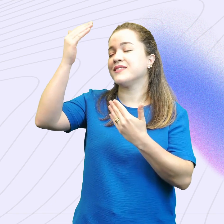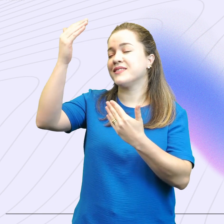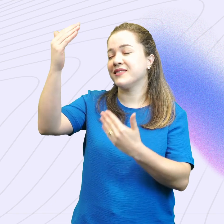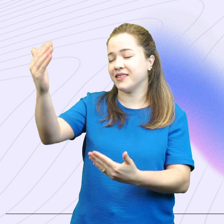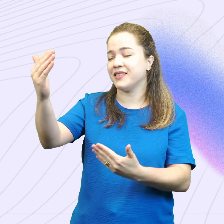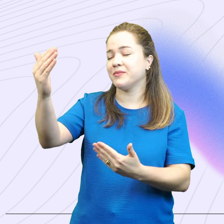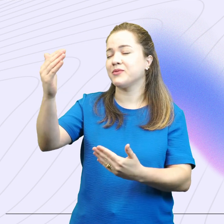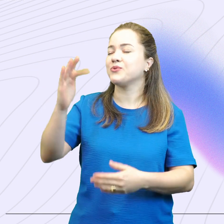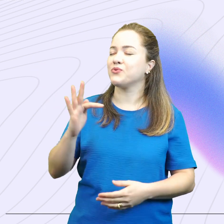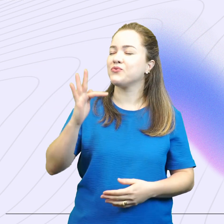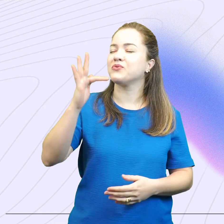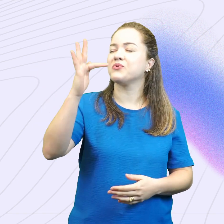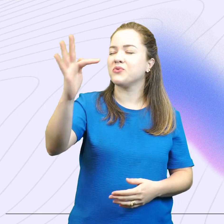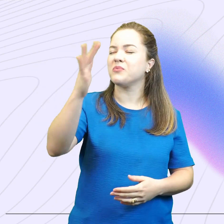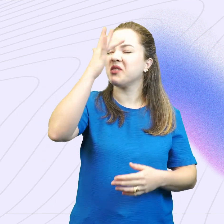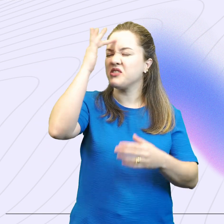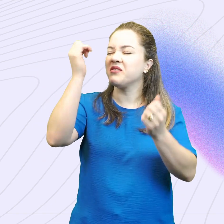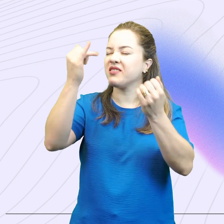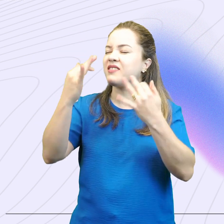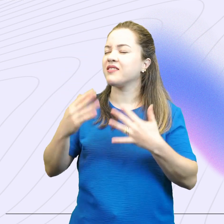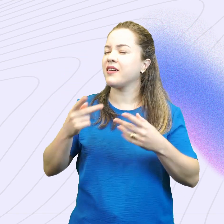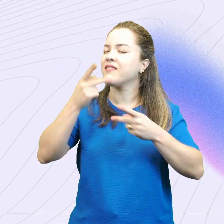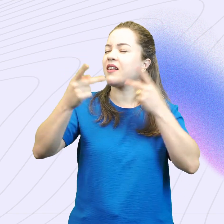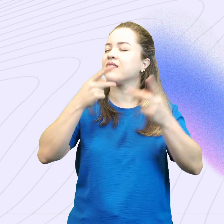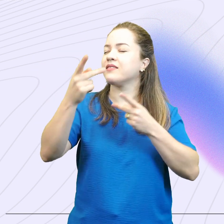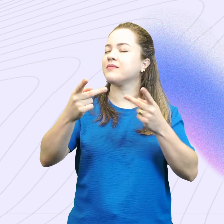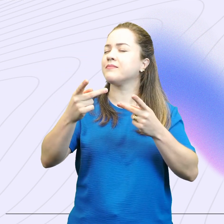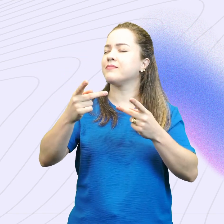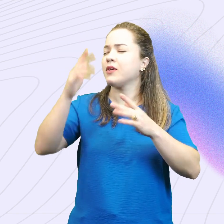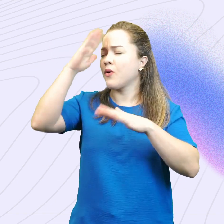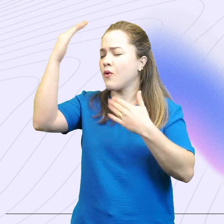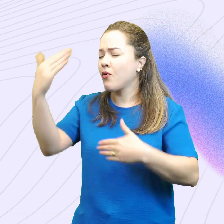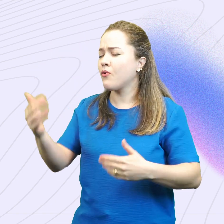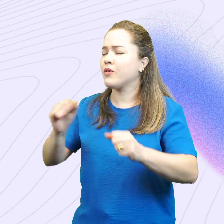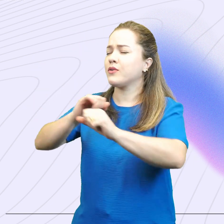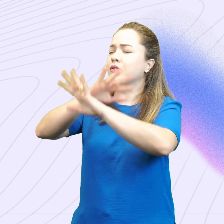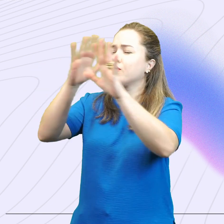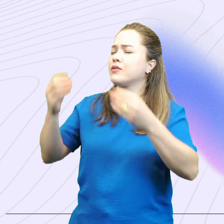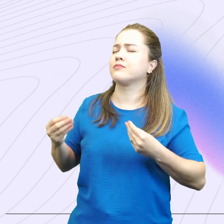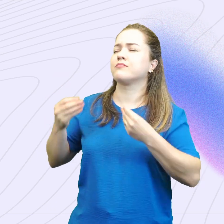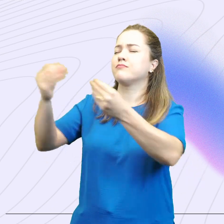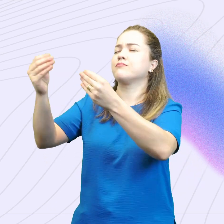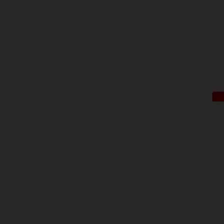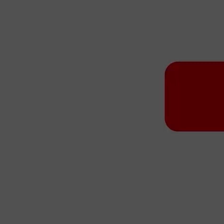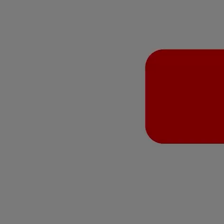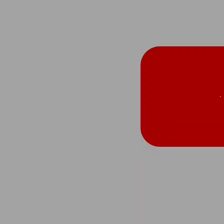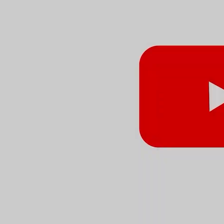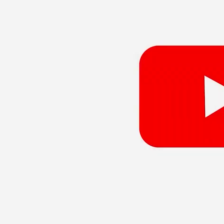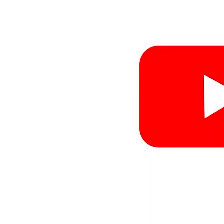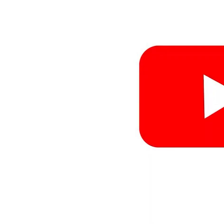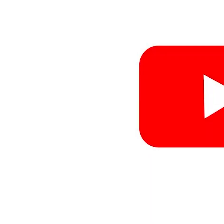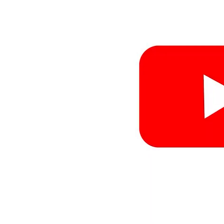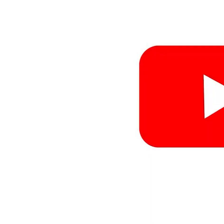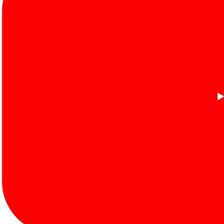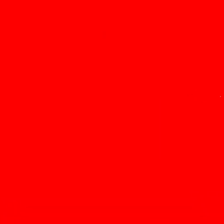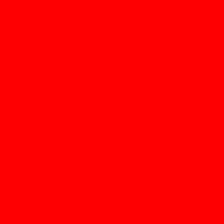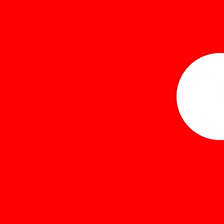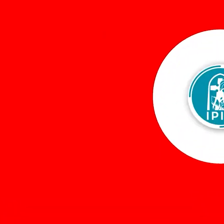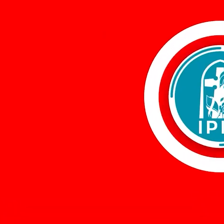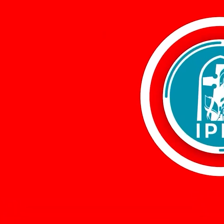testemunhos que virão. Toda honra e glória seja dada ao Senhor, em nome de Jesus, amém.